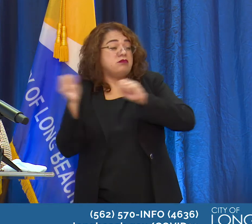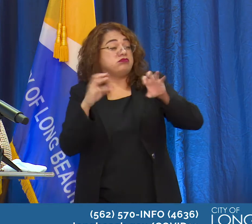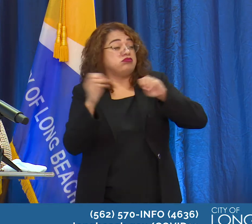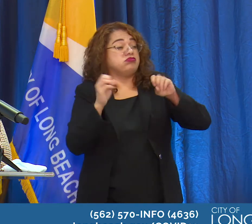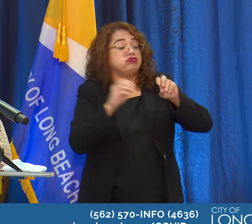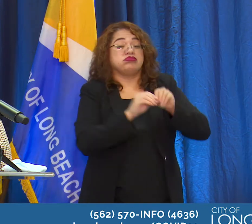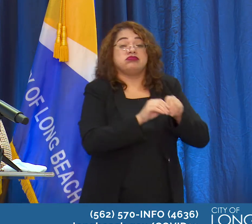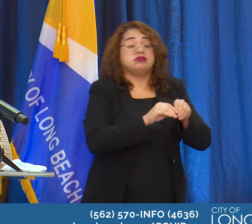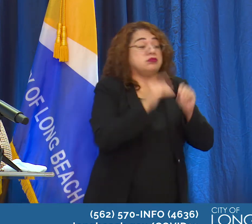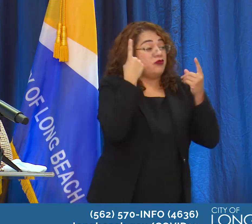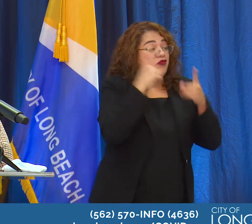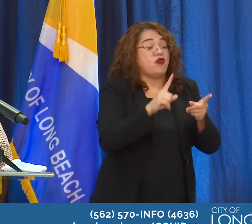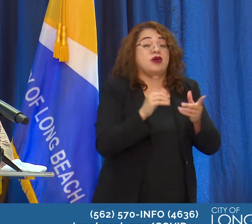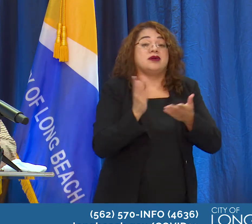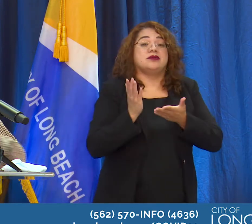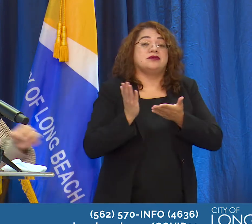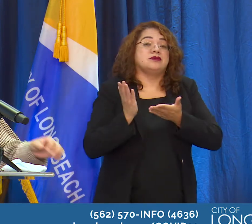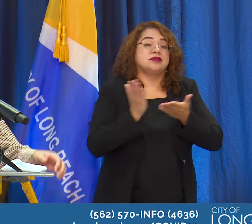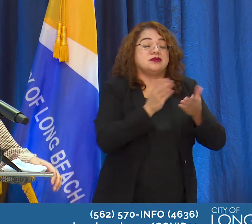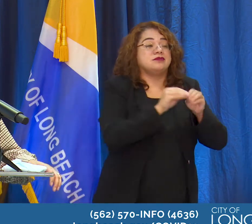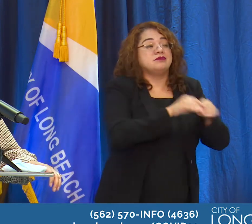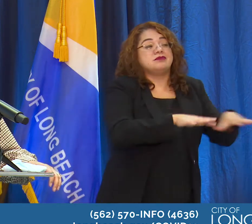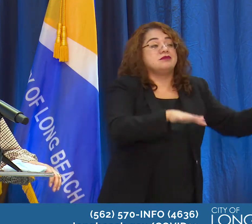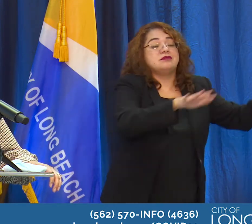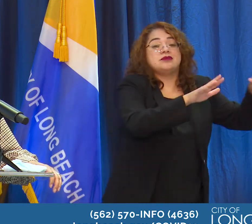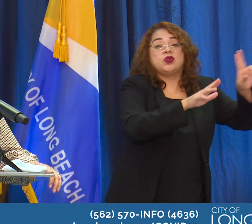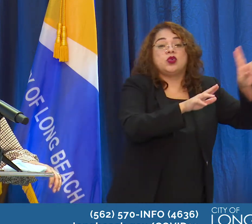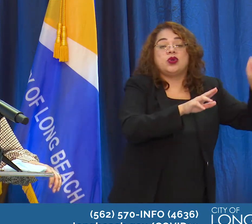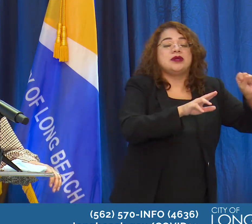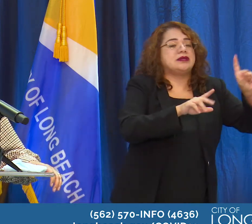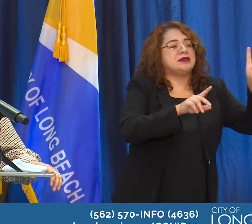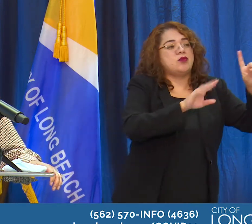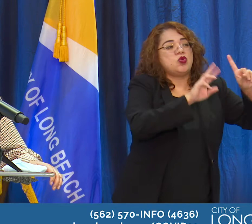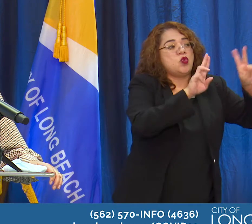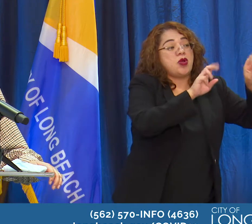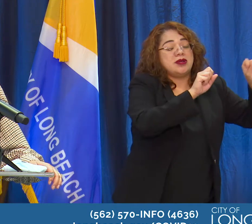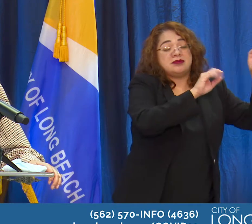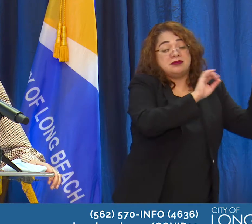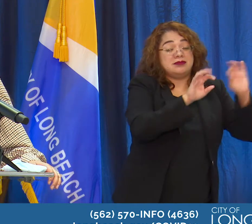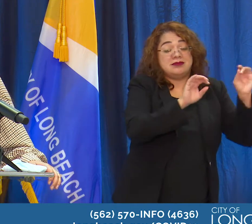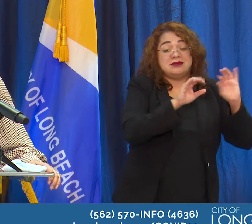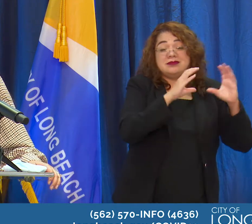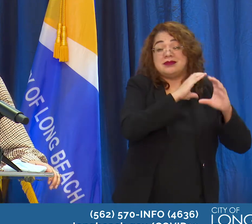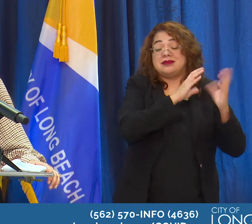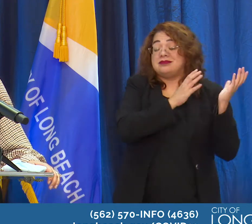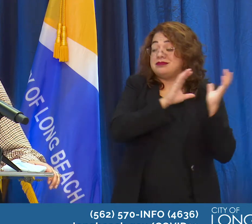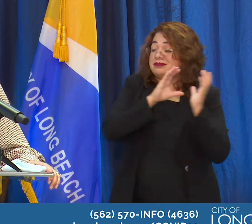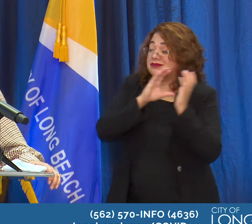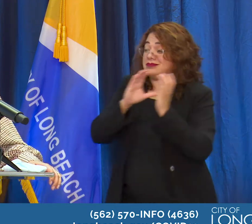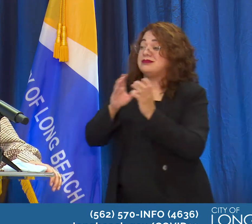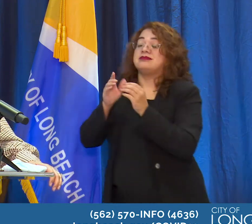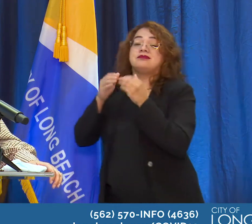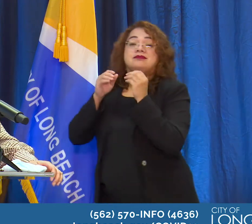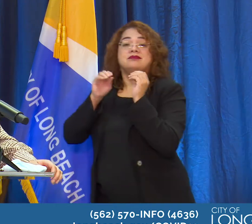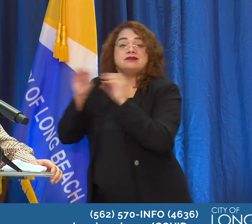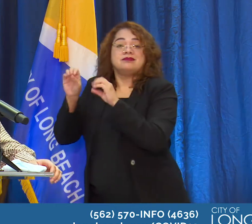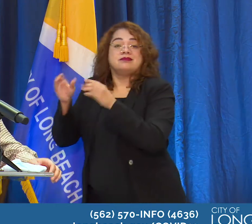Unidos. A partir de hoy, las pruebas de conducción para COVID-19 están disponibles para